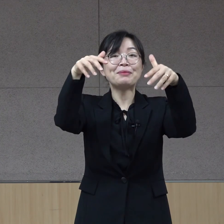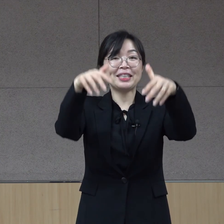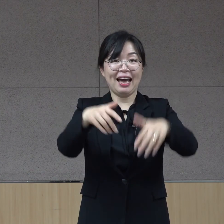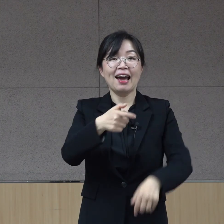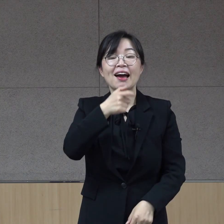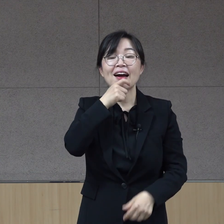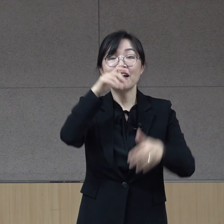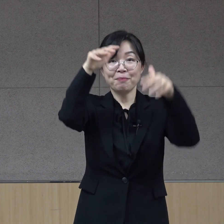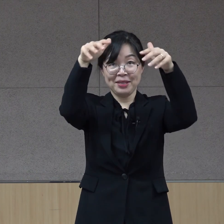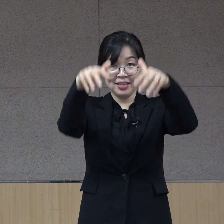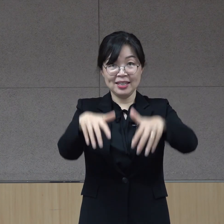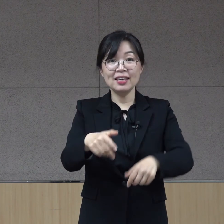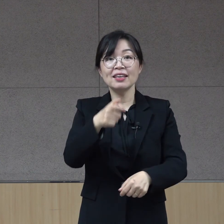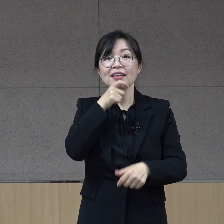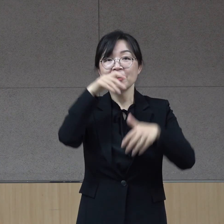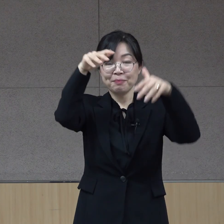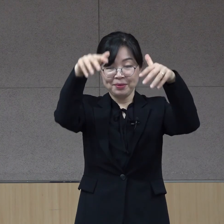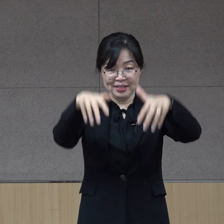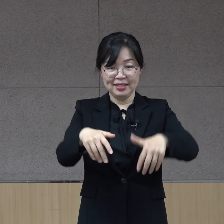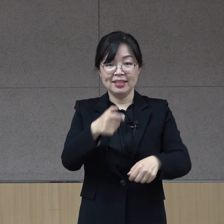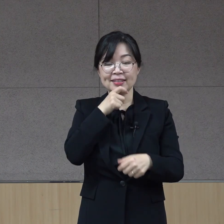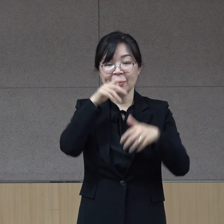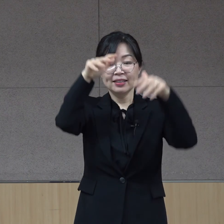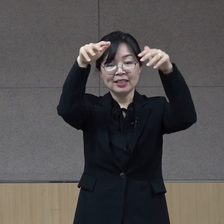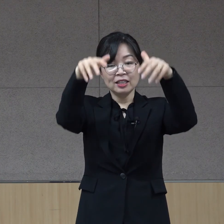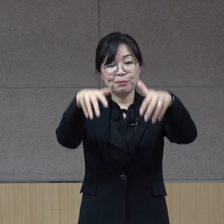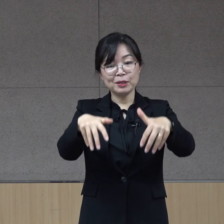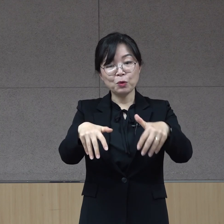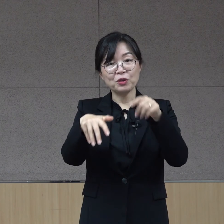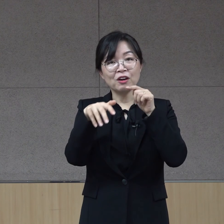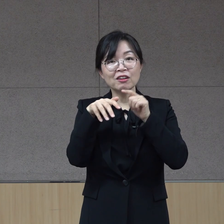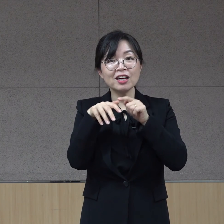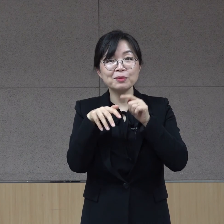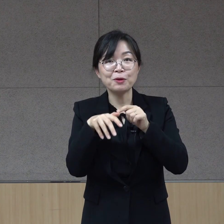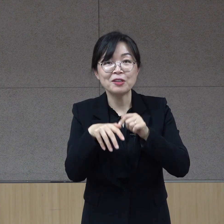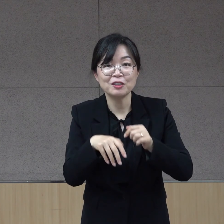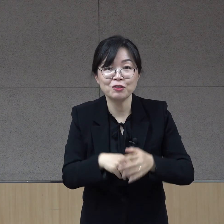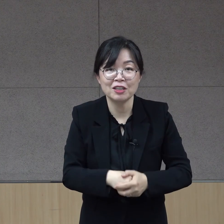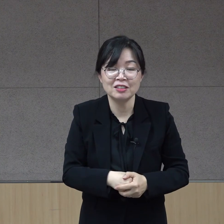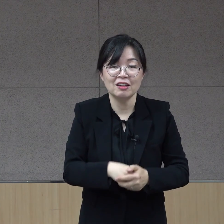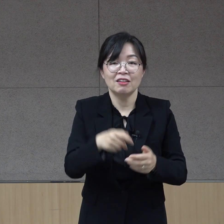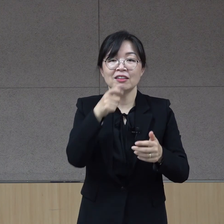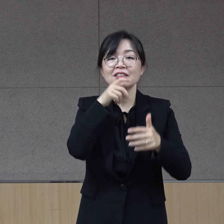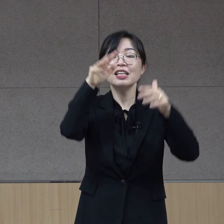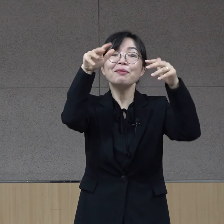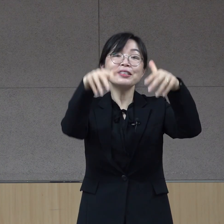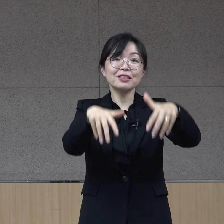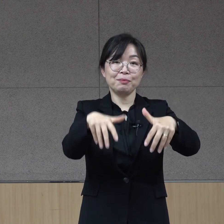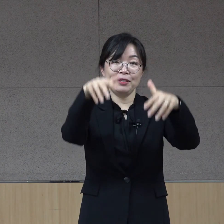비입니다. 비. 자, 이 비도 여러 가지 표현을 할 수가 있어요. 이거는 일반적인 비예요.